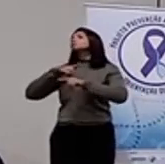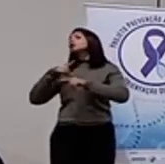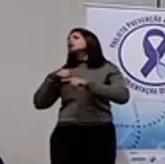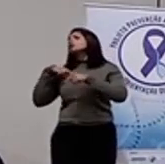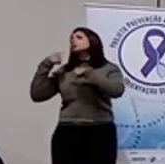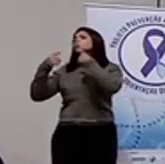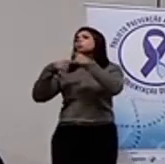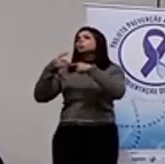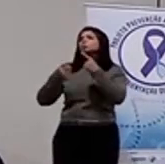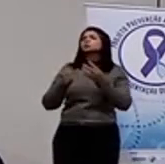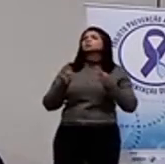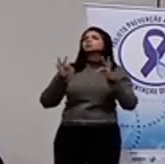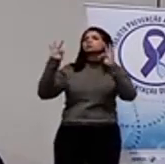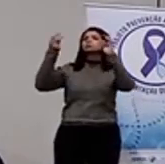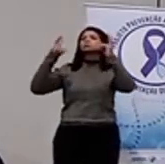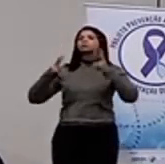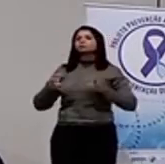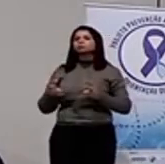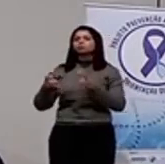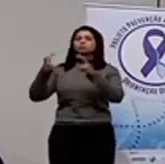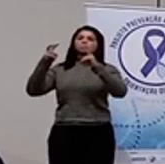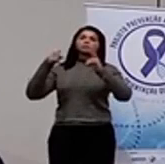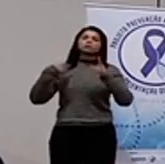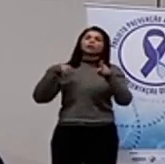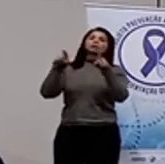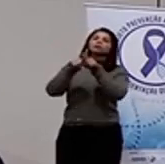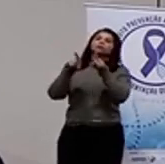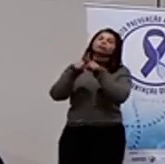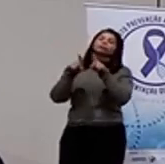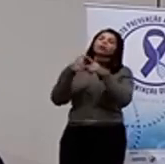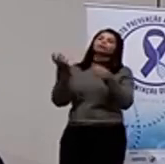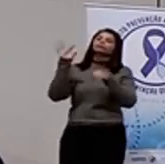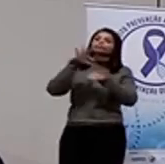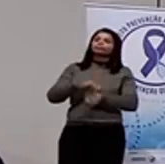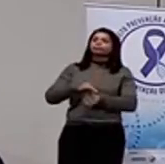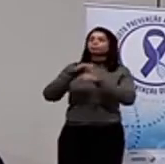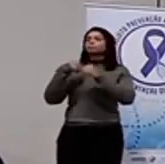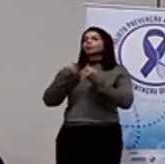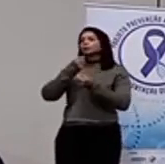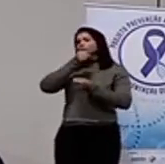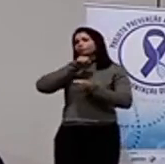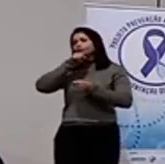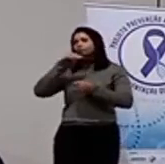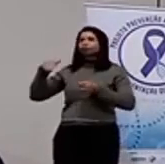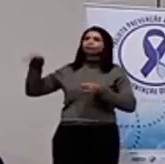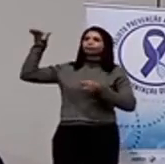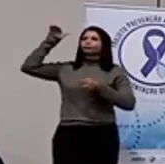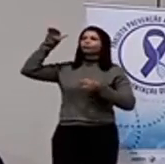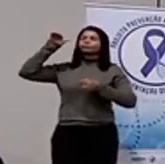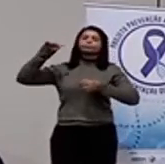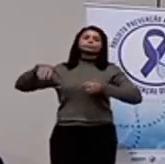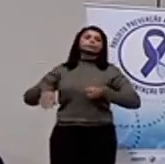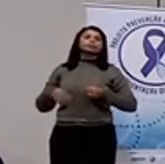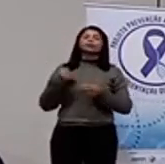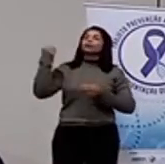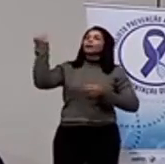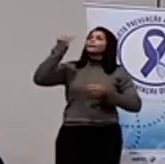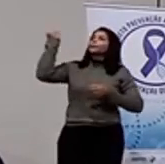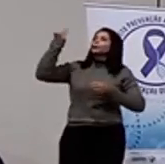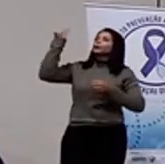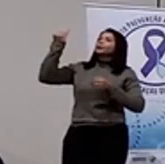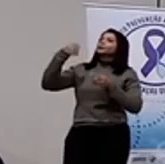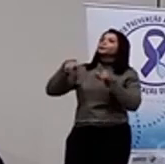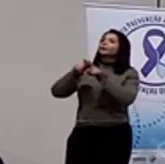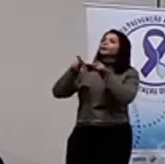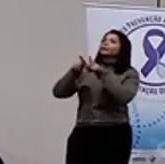alguns cânceres bastante raros que vão afetar também adultos, e algumas doenças genéticas que também afetam adultos. É importante que